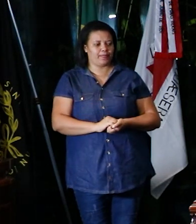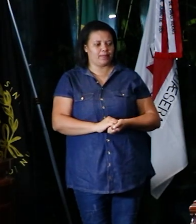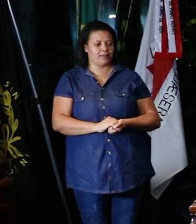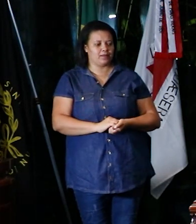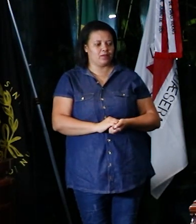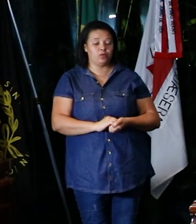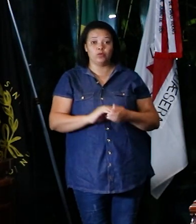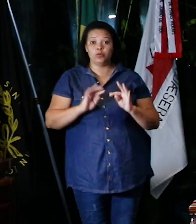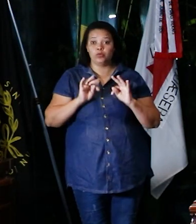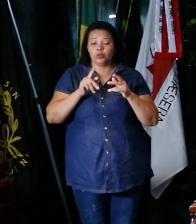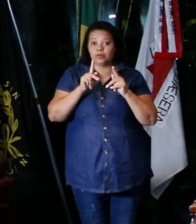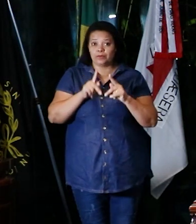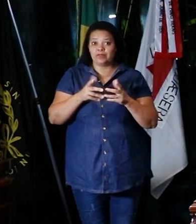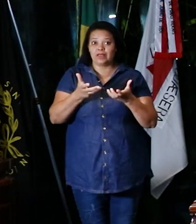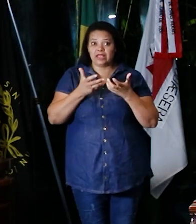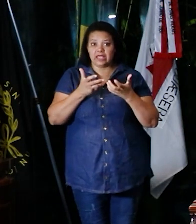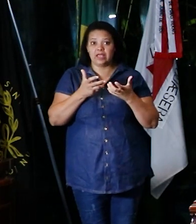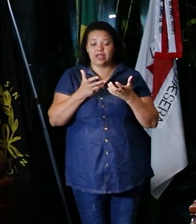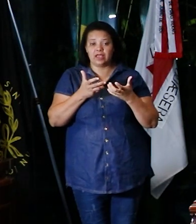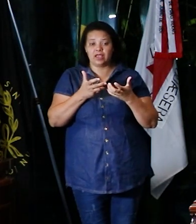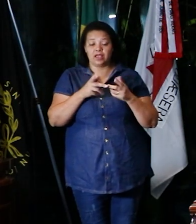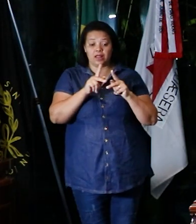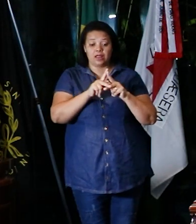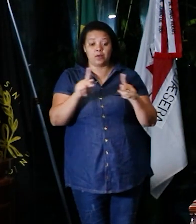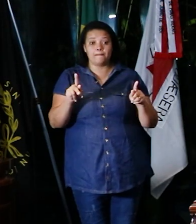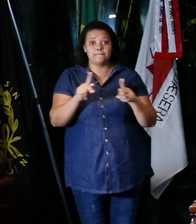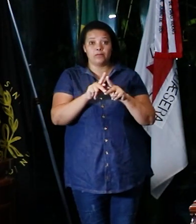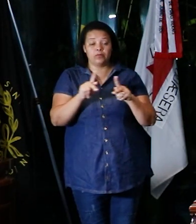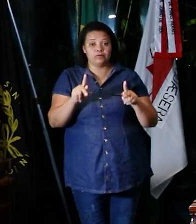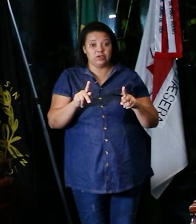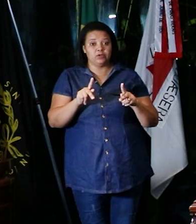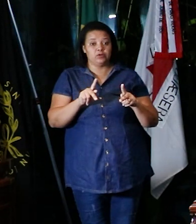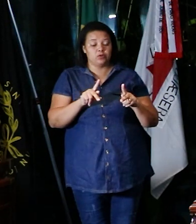que quisesse. Ele era um professor nato